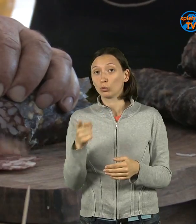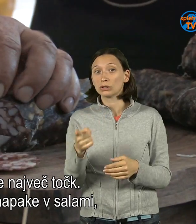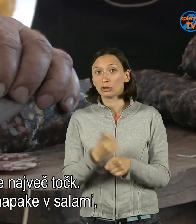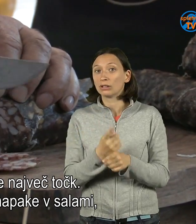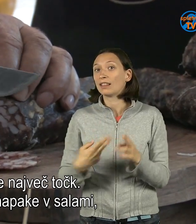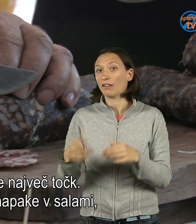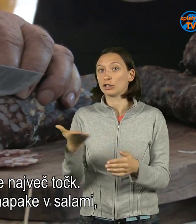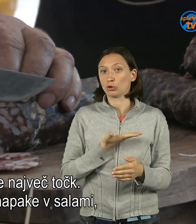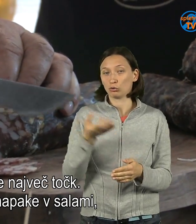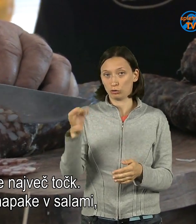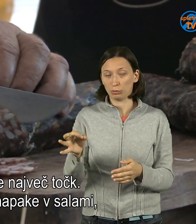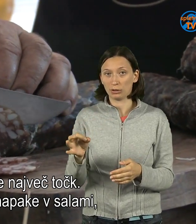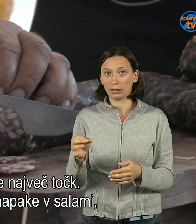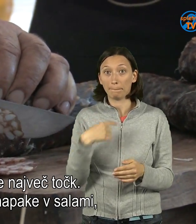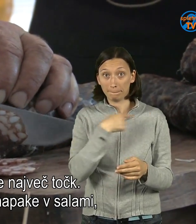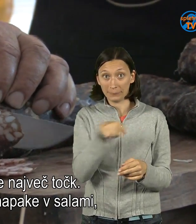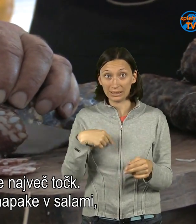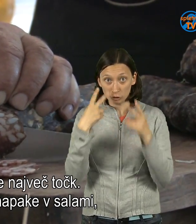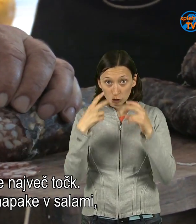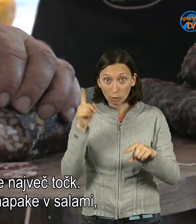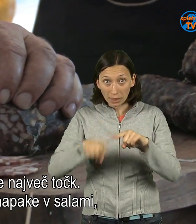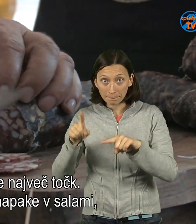ki tudi največ prinese. Mi iščemo napake.